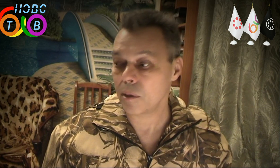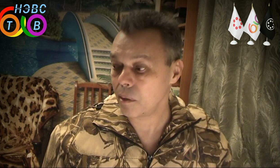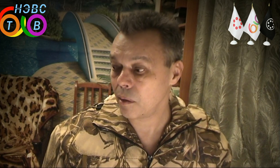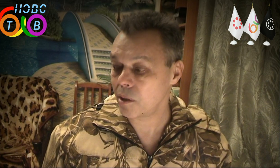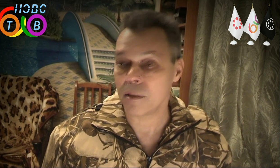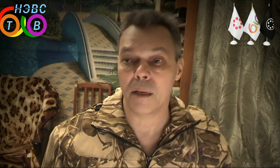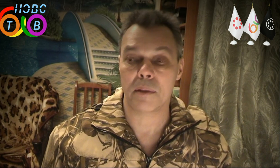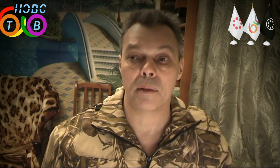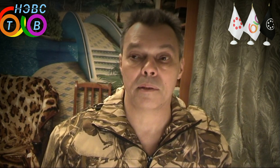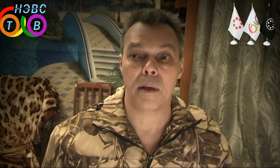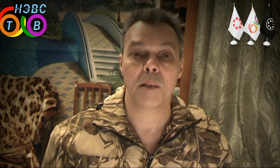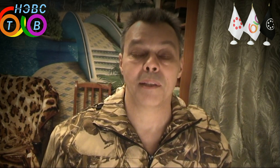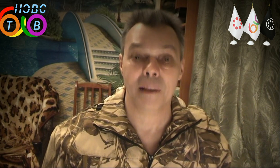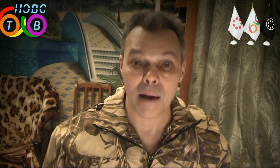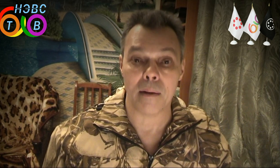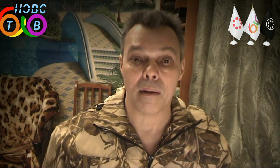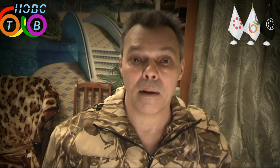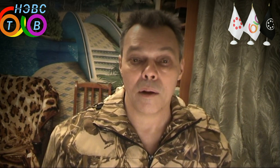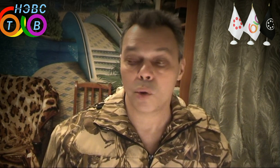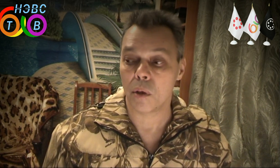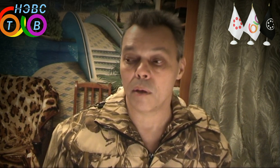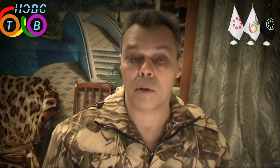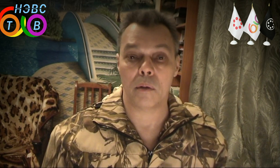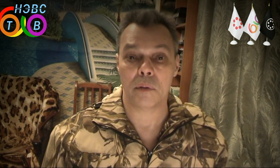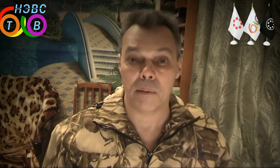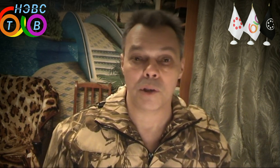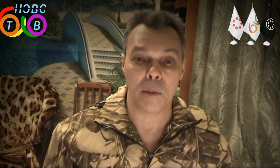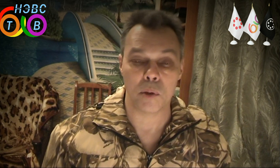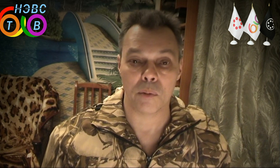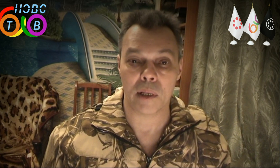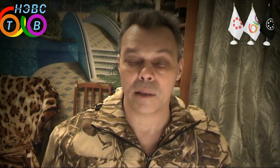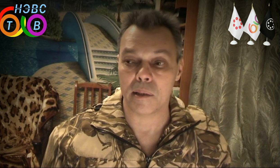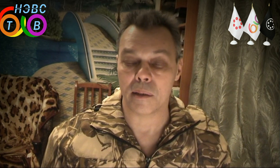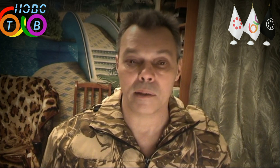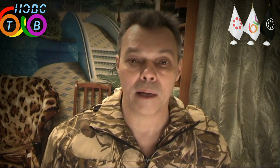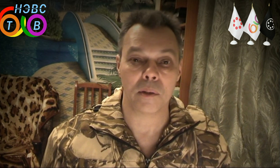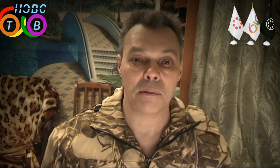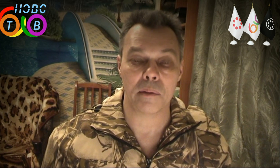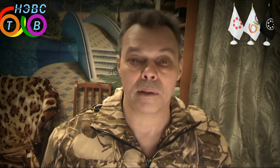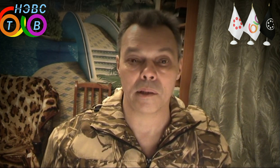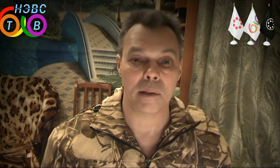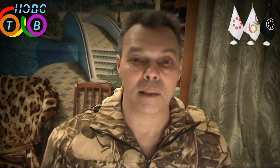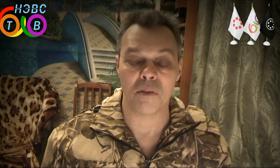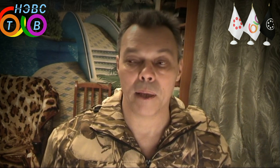если лишать девственности специально, девочек, допустим, вот родились они, и сразу девственности лишать, или там в 5